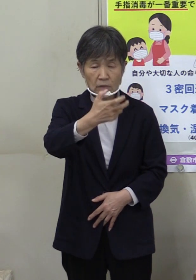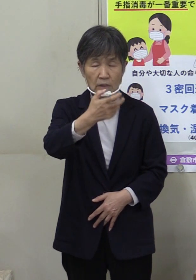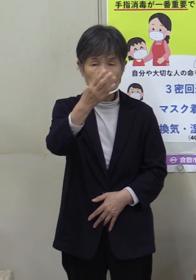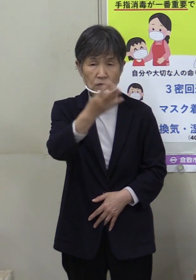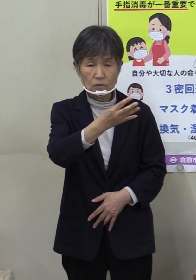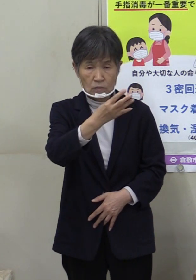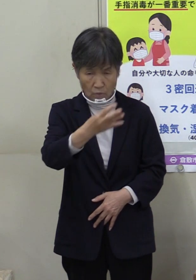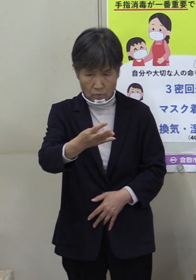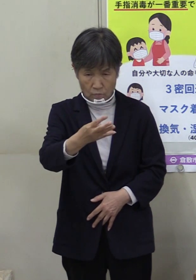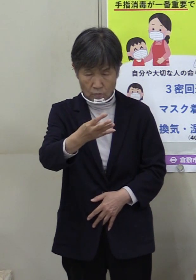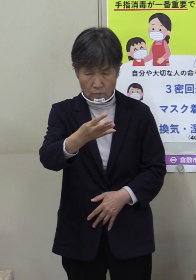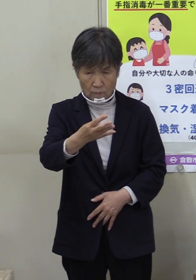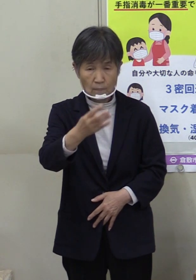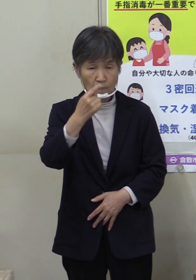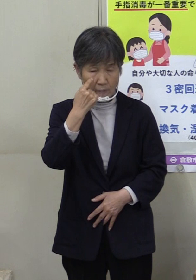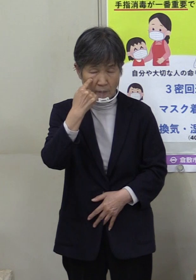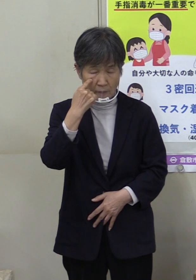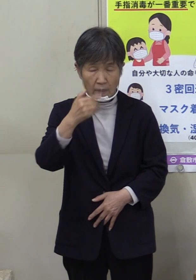974、